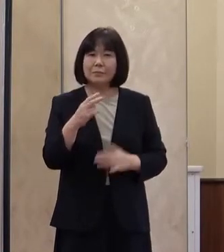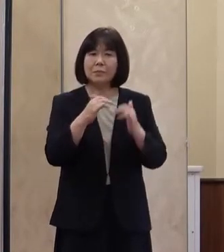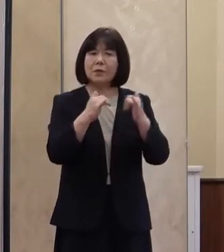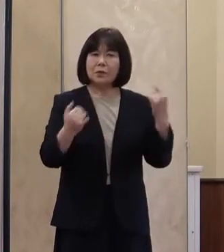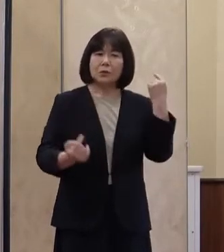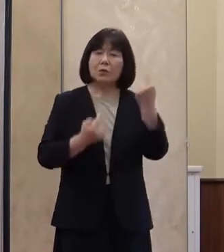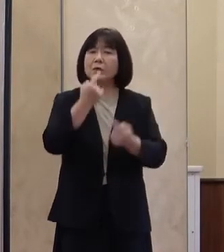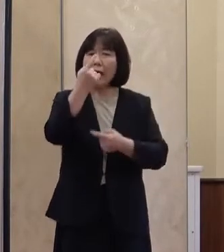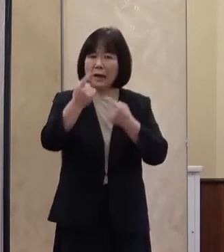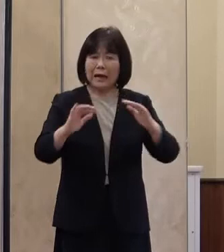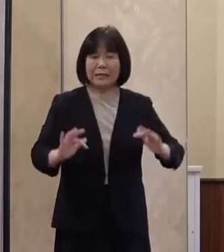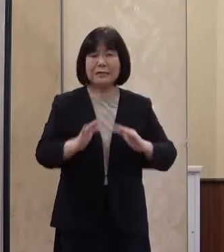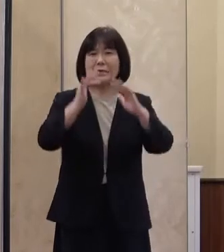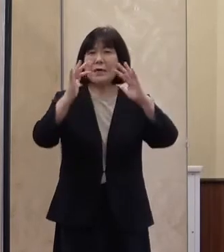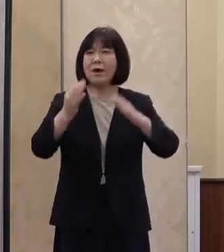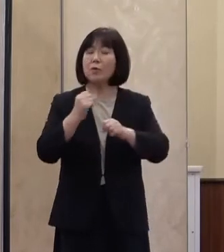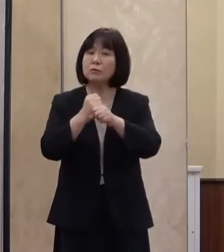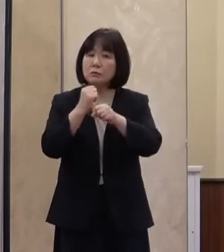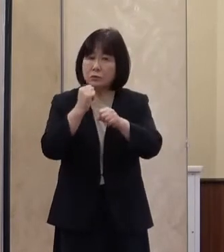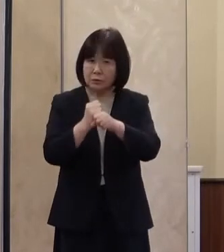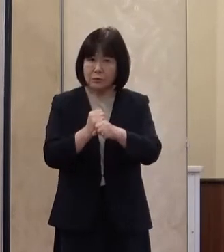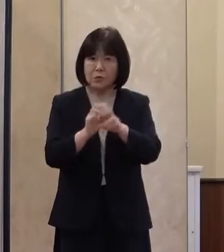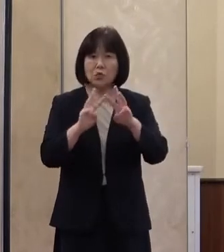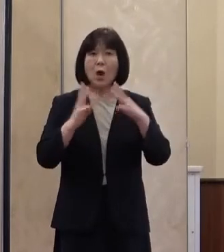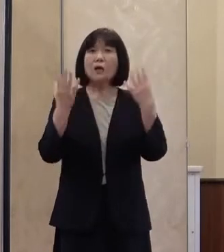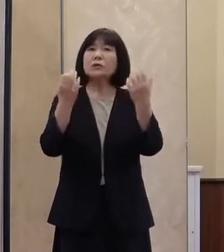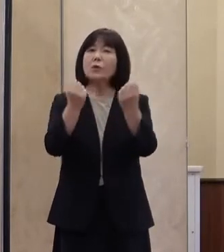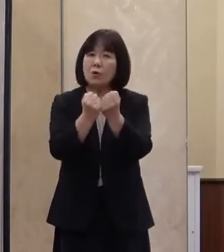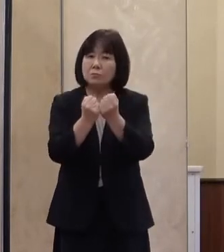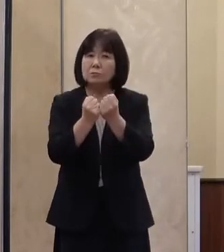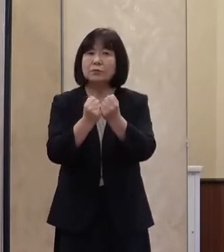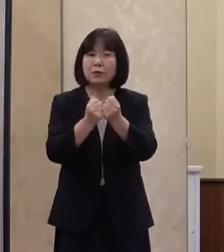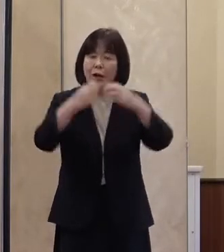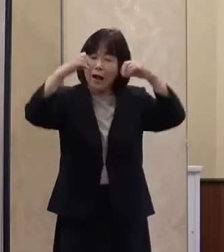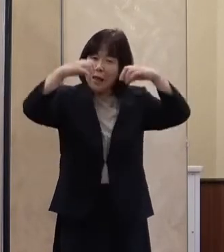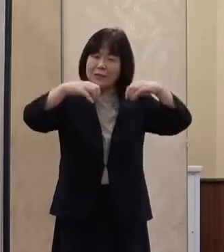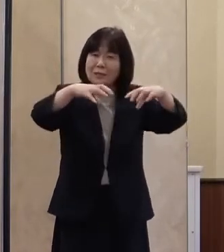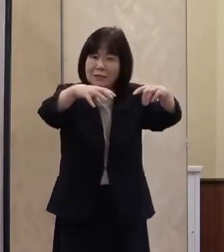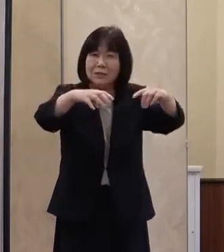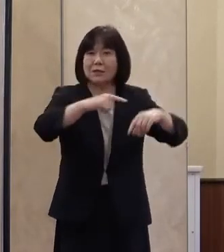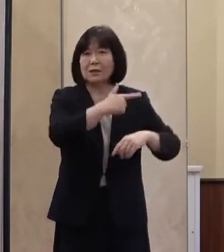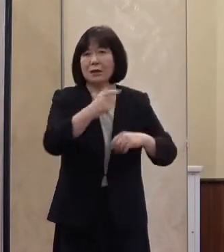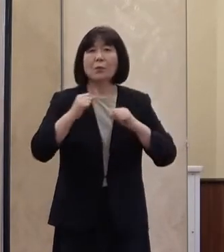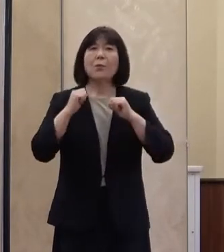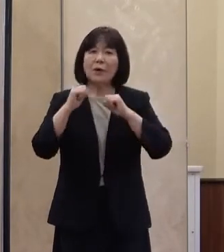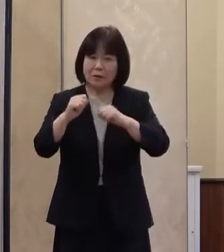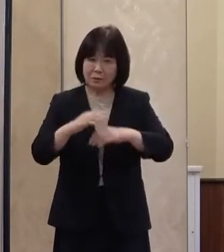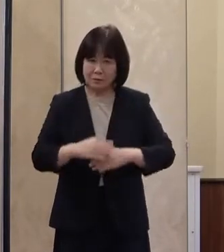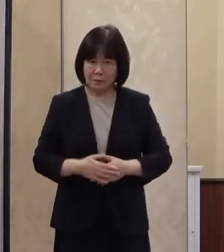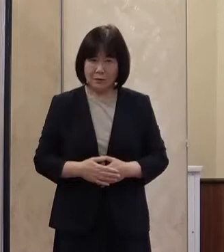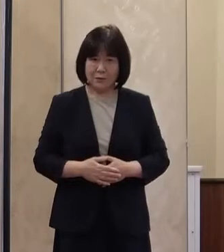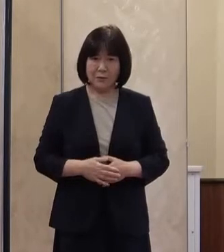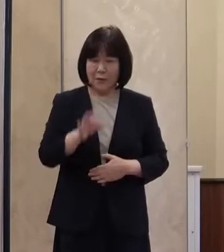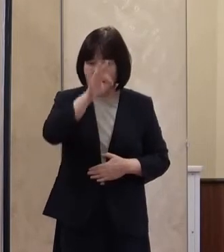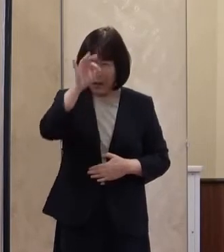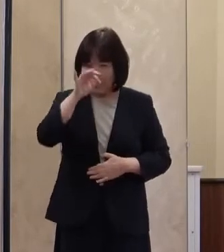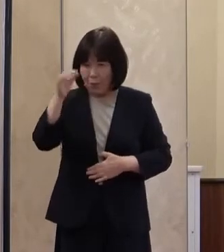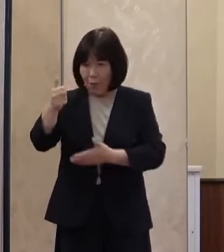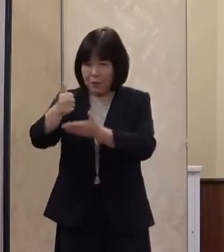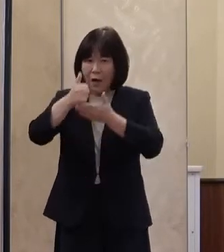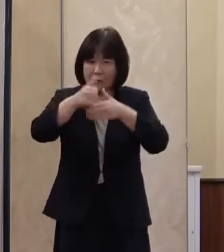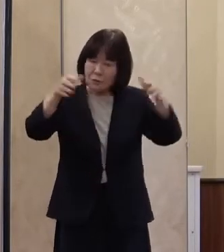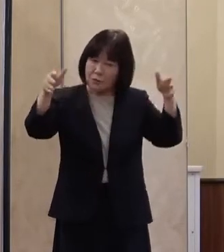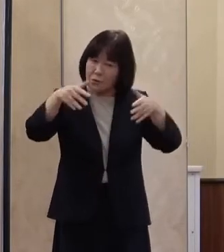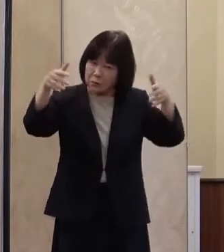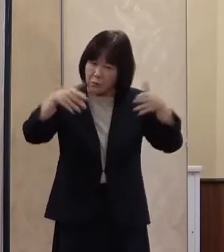街のにぎわいを創出するということで、ワークショップであったり、縁日であったり、いろんなイベント、そして、観光客の呼び込みの商